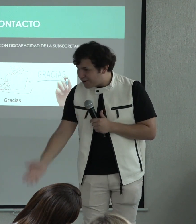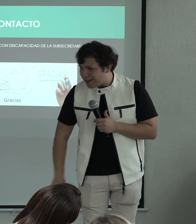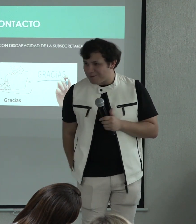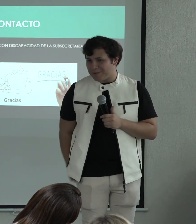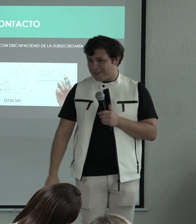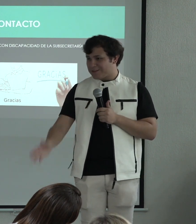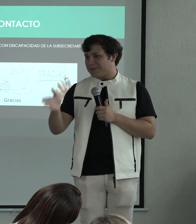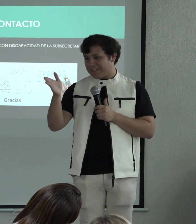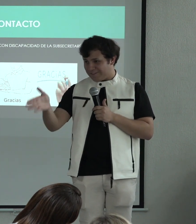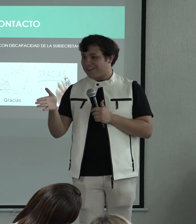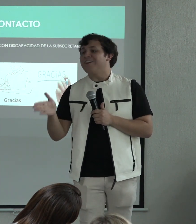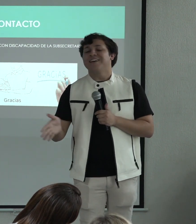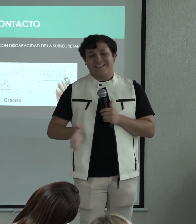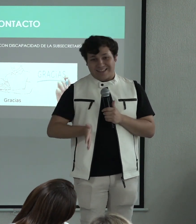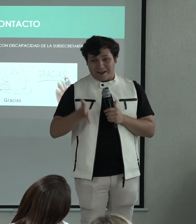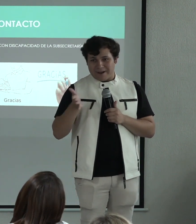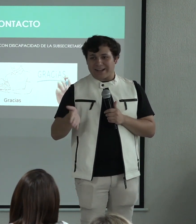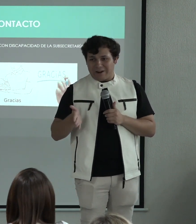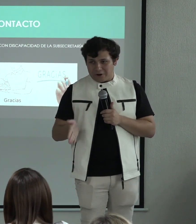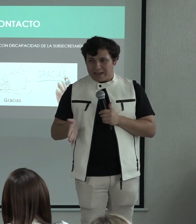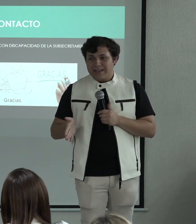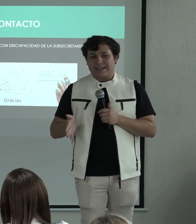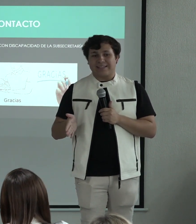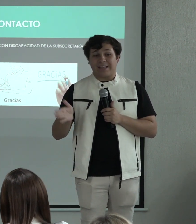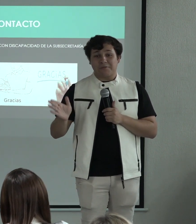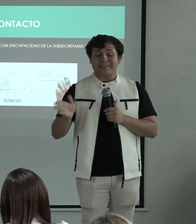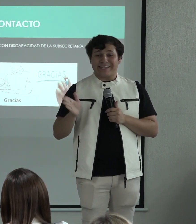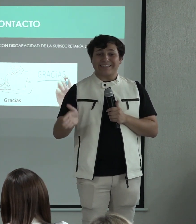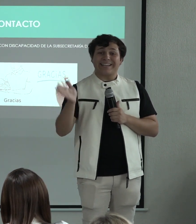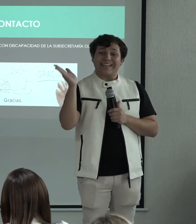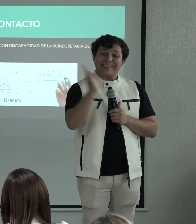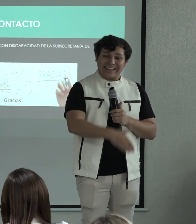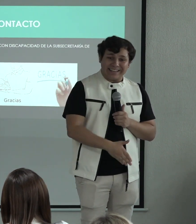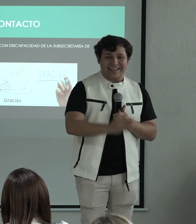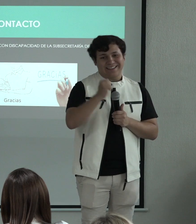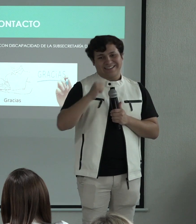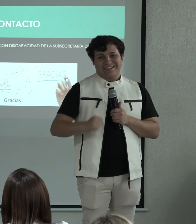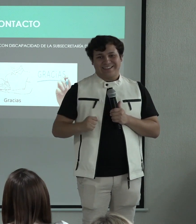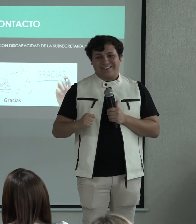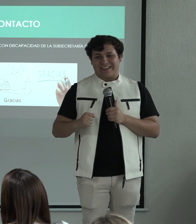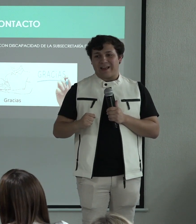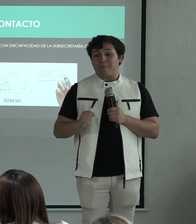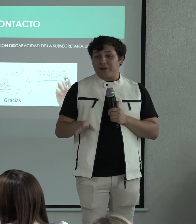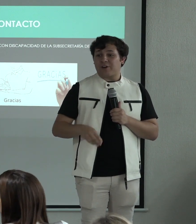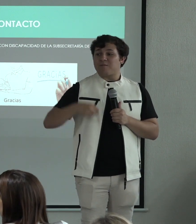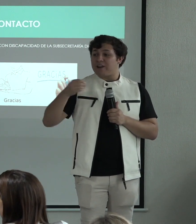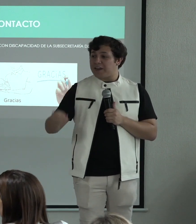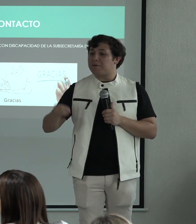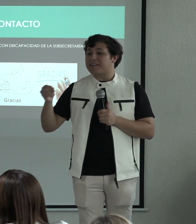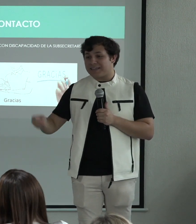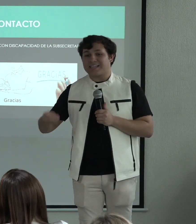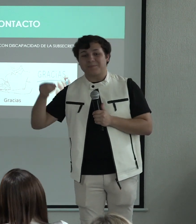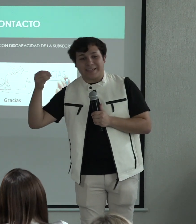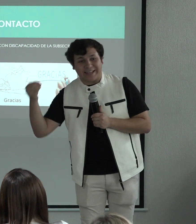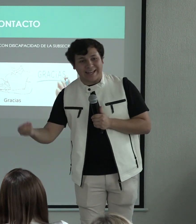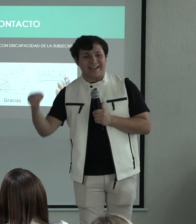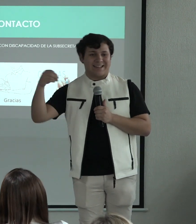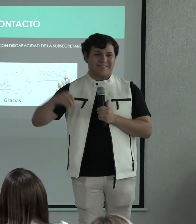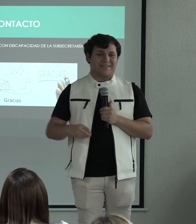Hay un video específico de la vaca Lola que es lengua de señas argentina y la ponen como lengua de señas mexicana.